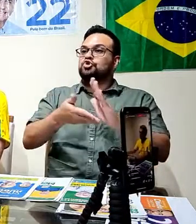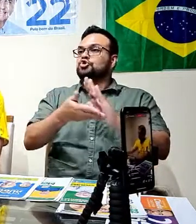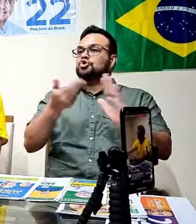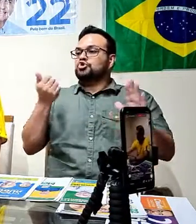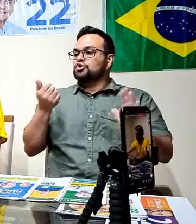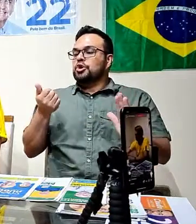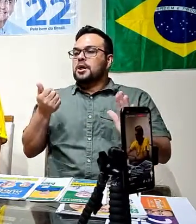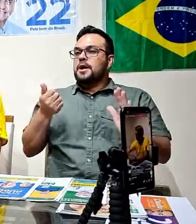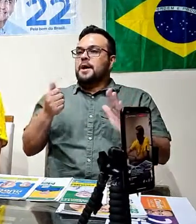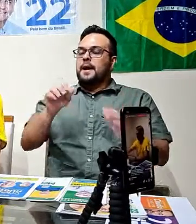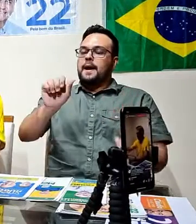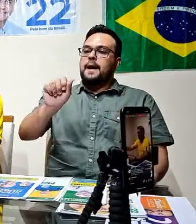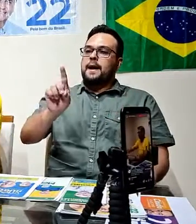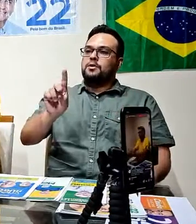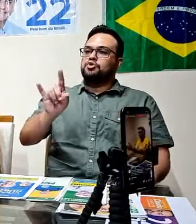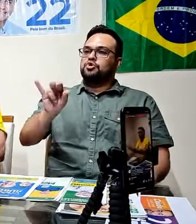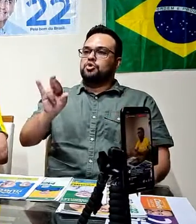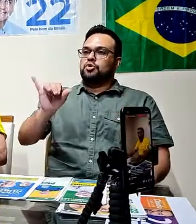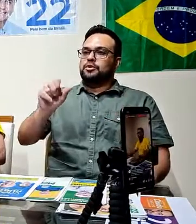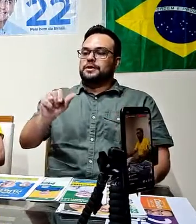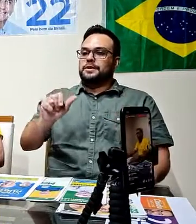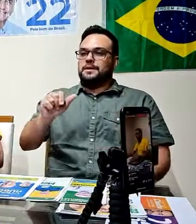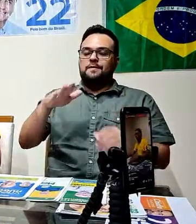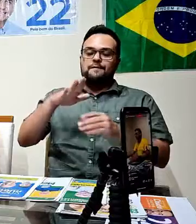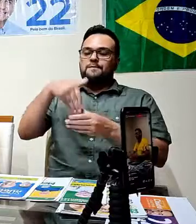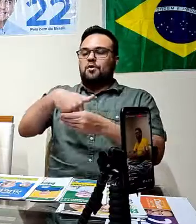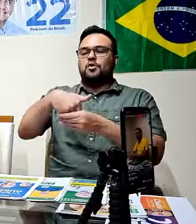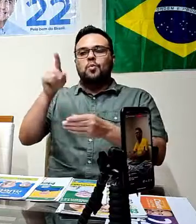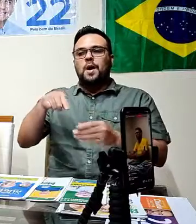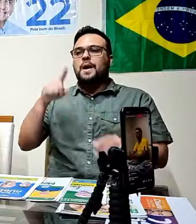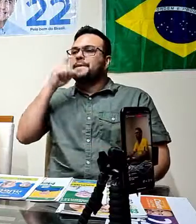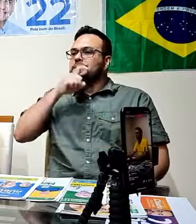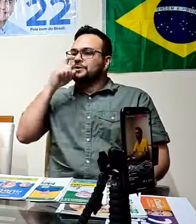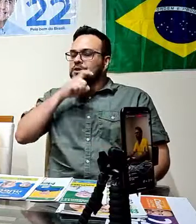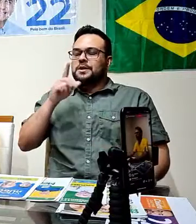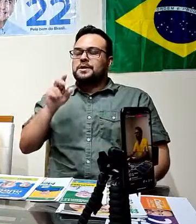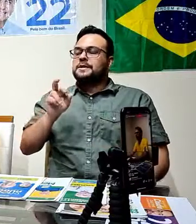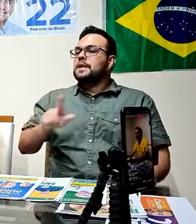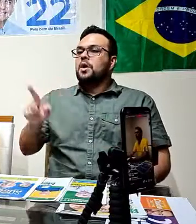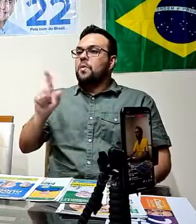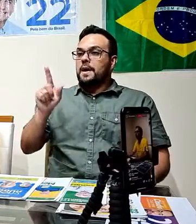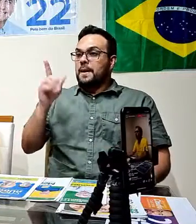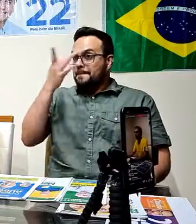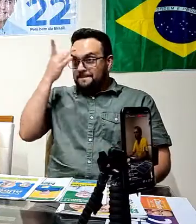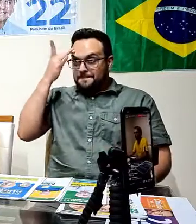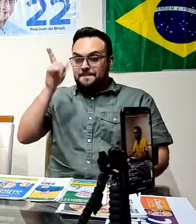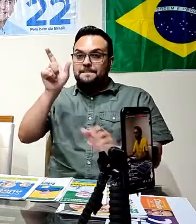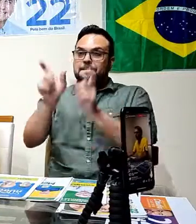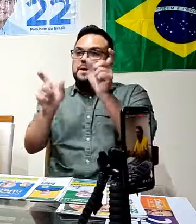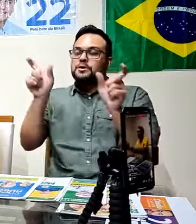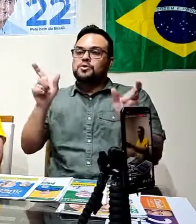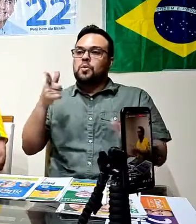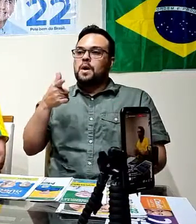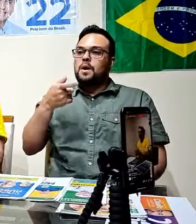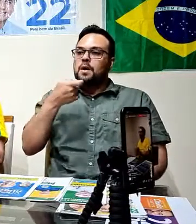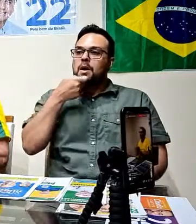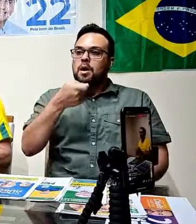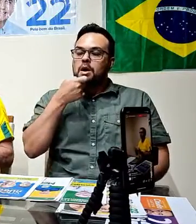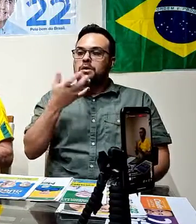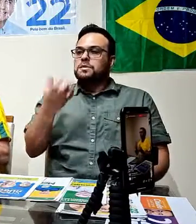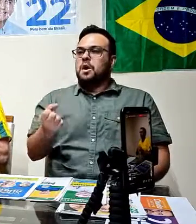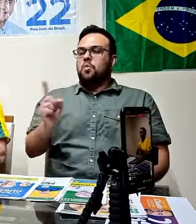Mentira! E cita certos nomes ali, que pessoas que não foram, não concederam entrevista. Até o próprio Braga